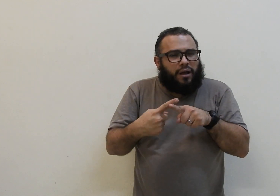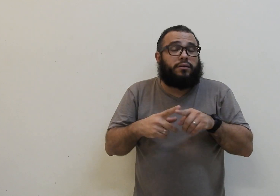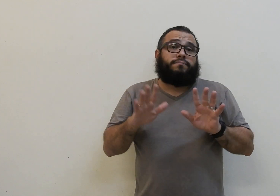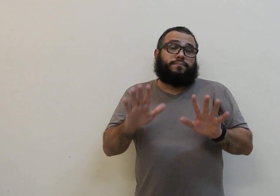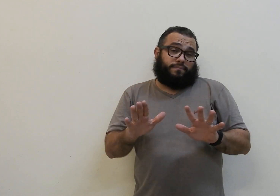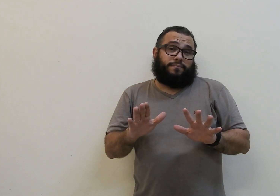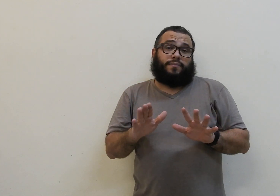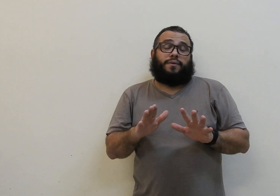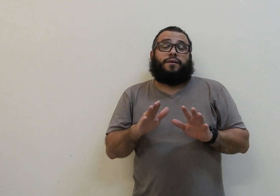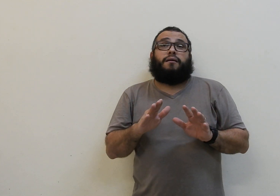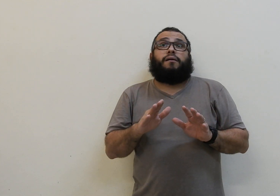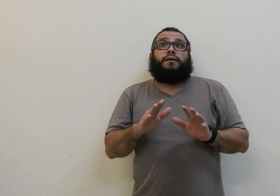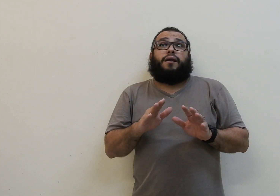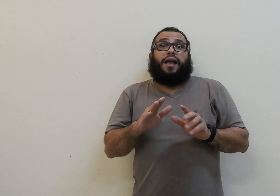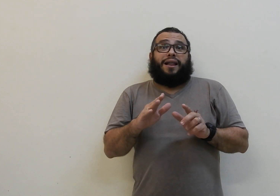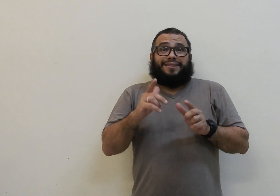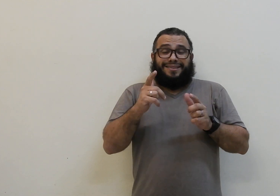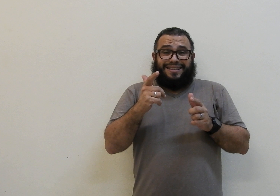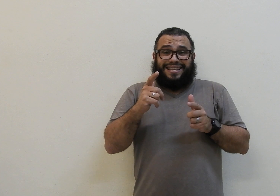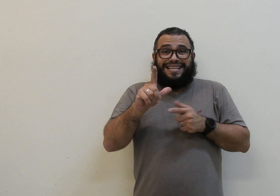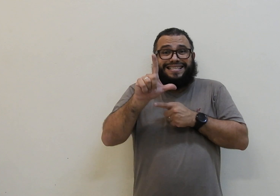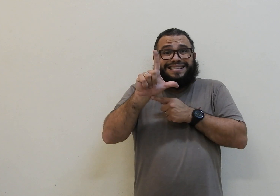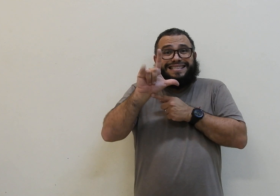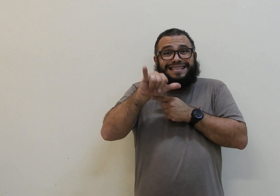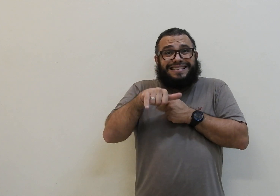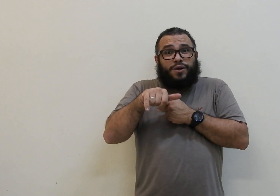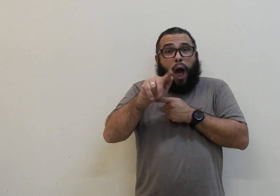E por que não é, por exemplo, linguagem de sinais?